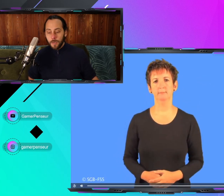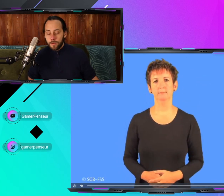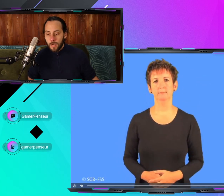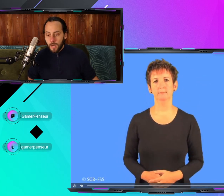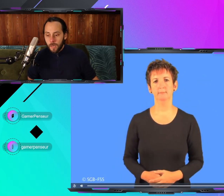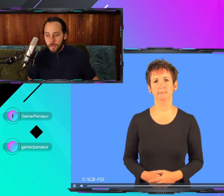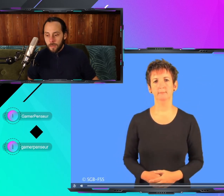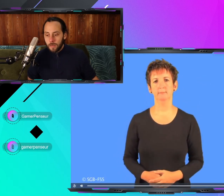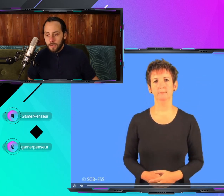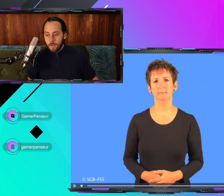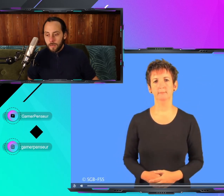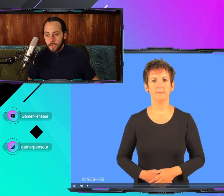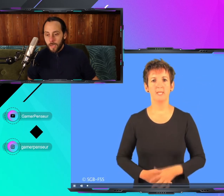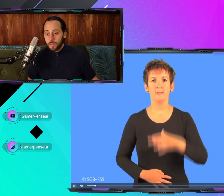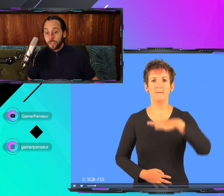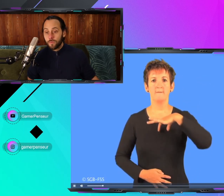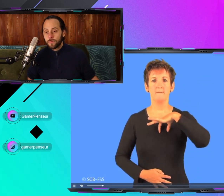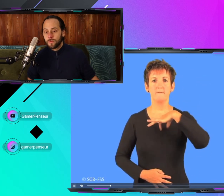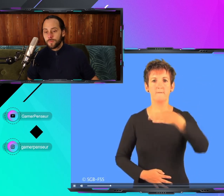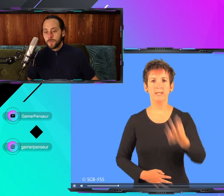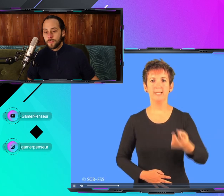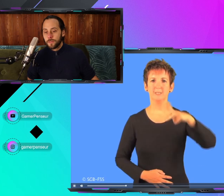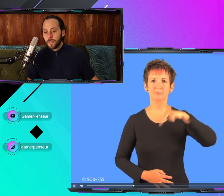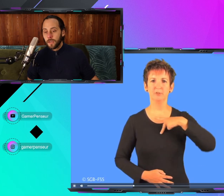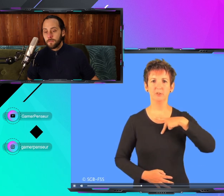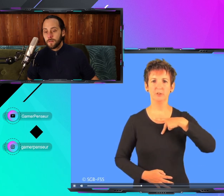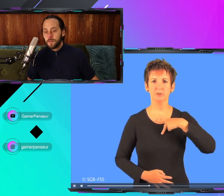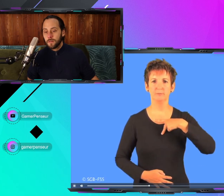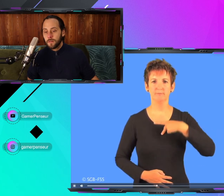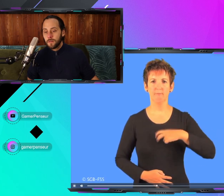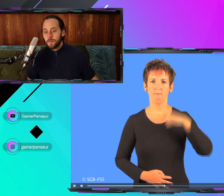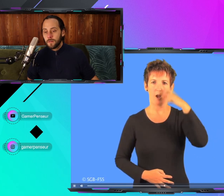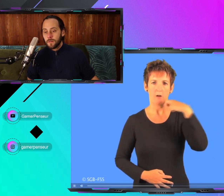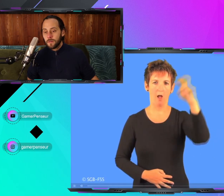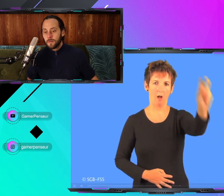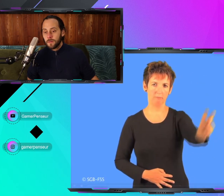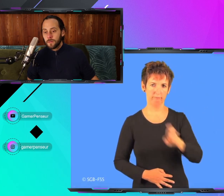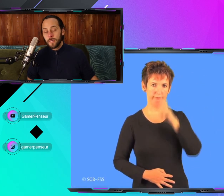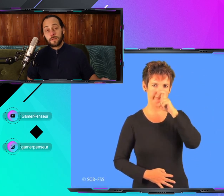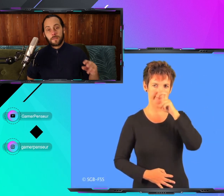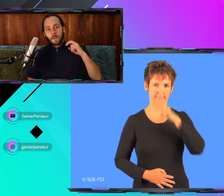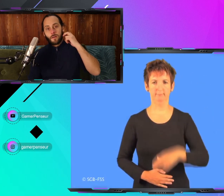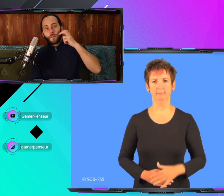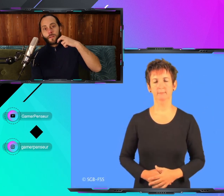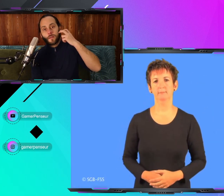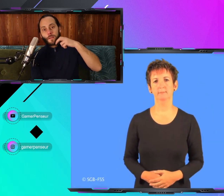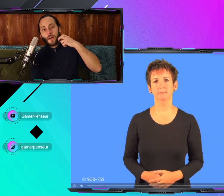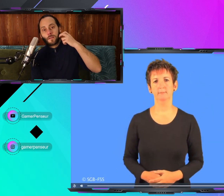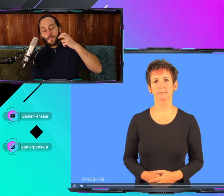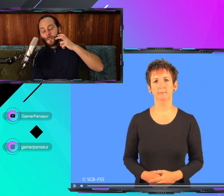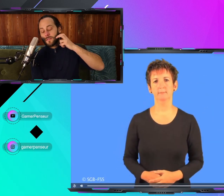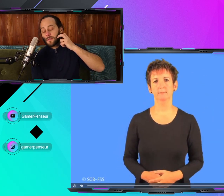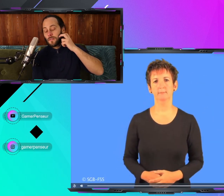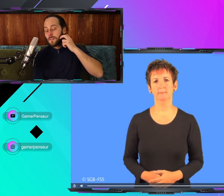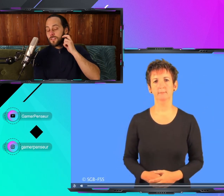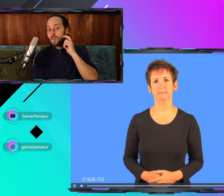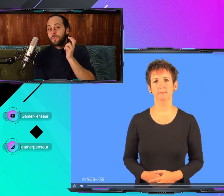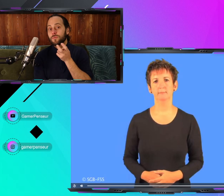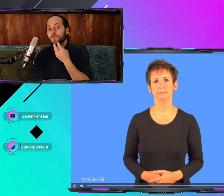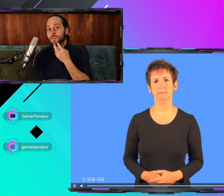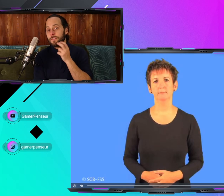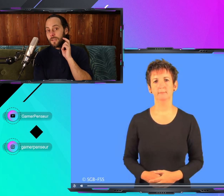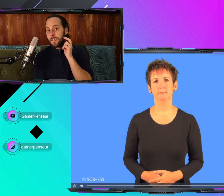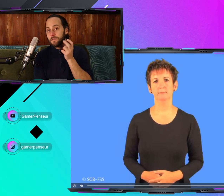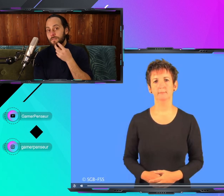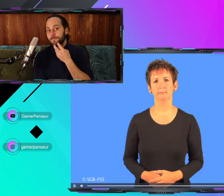Ah, comment elle a fait la gare? Alors j'ai confondu, je pense. J'ai fait cave. Ouais, c'est ça. Alors, gare, c'est... J'ai